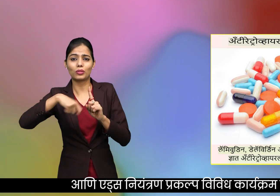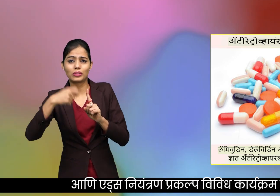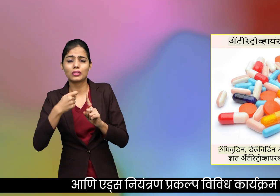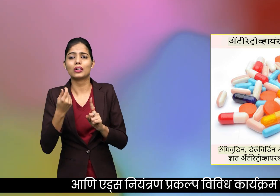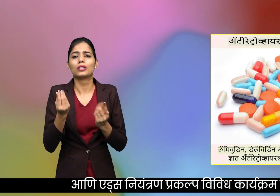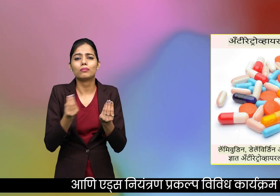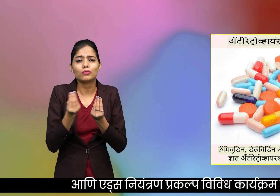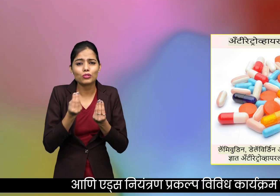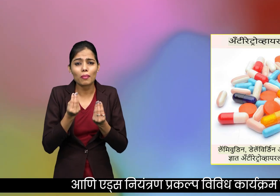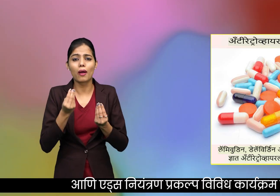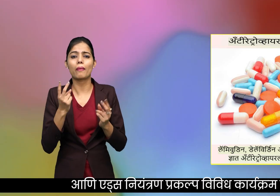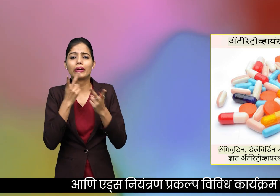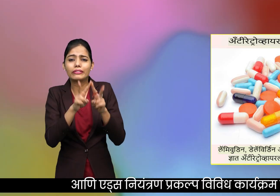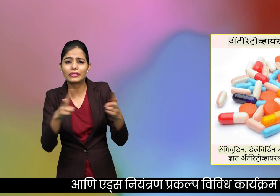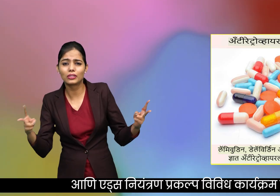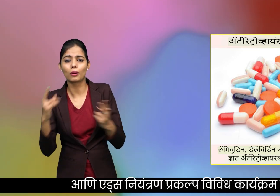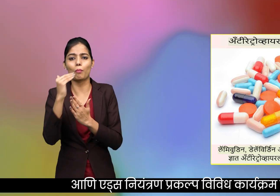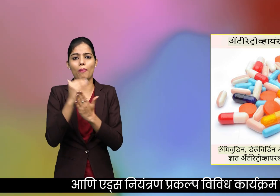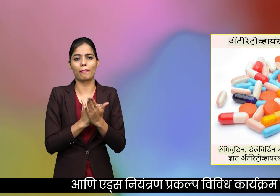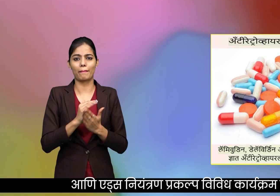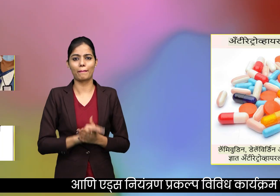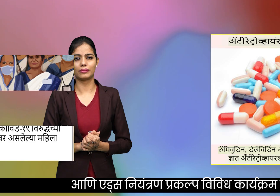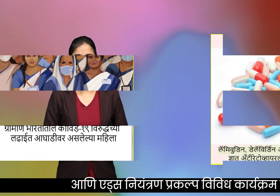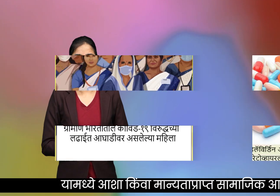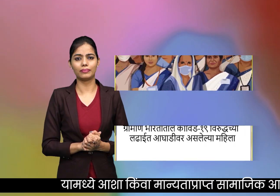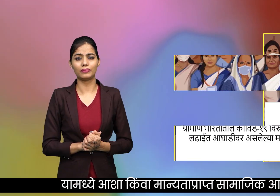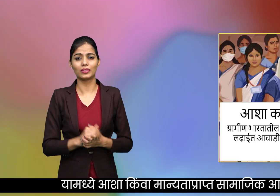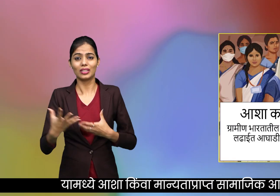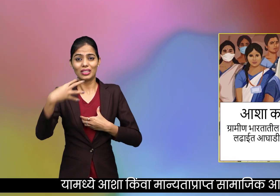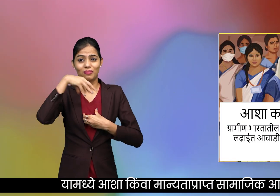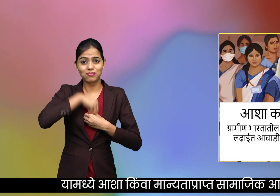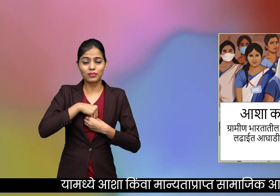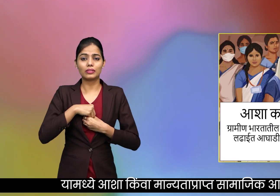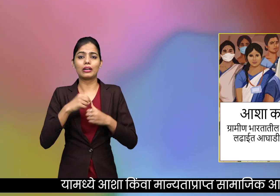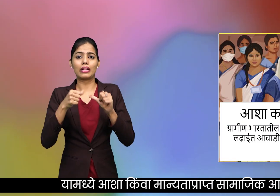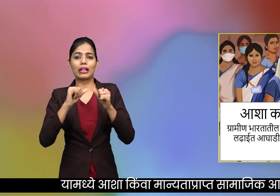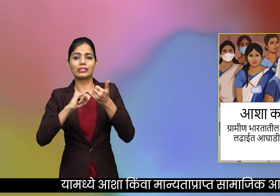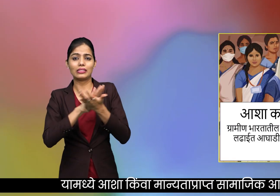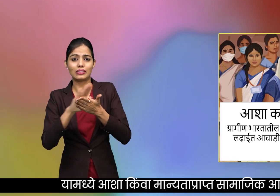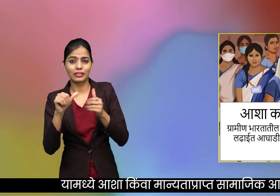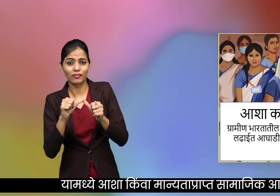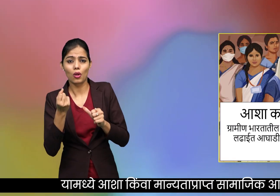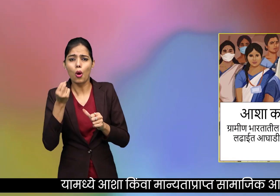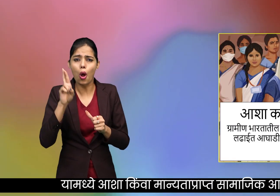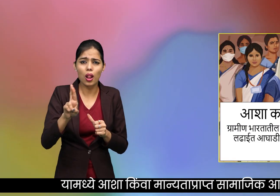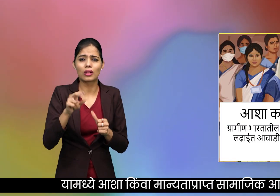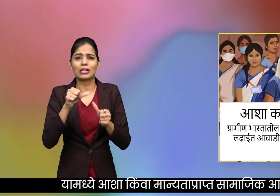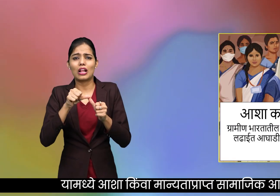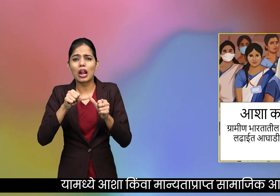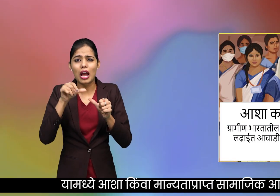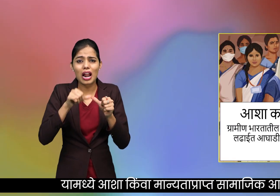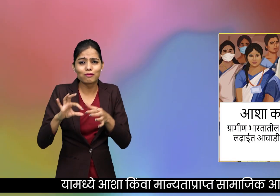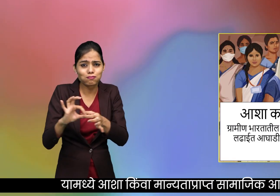प्रकल्प विविध कार्यक्रम राबवत आहे. यामध्ये आशा किंवा